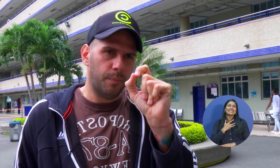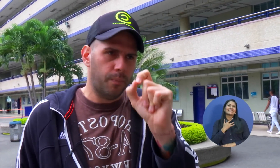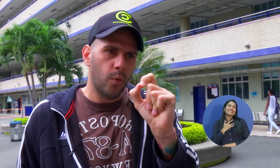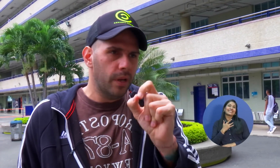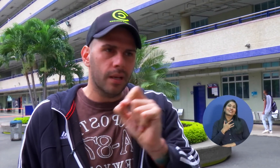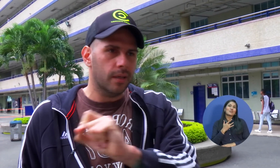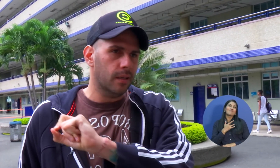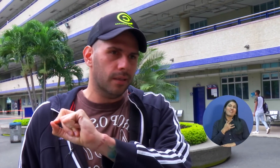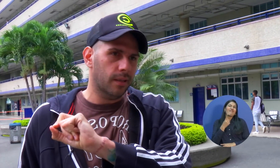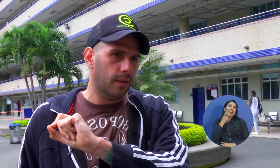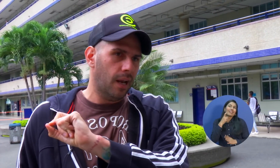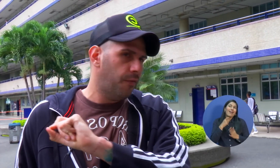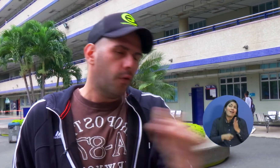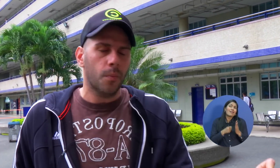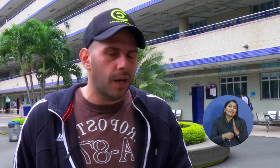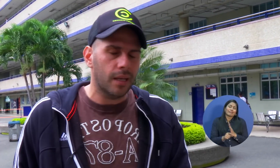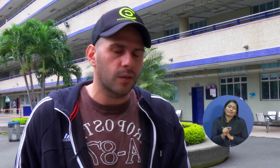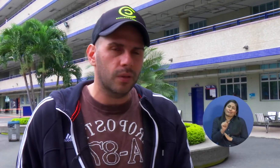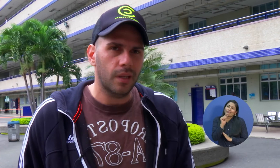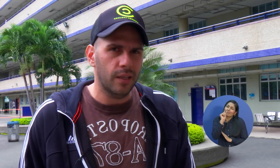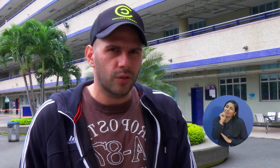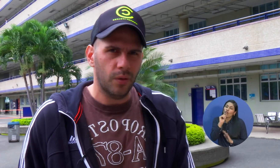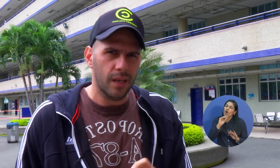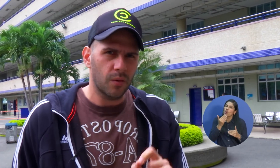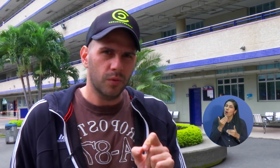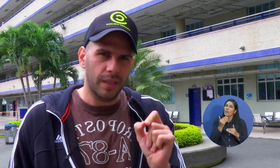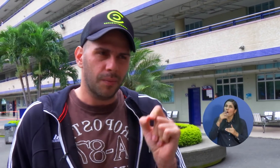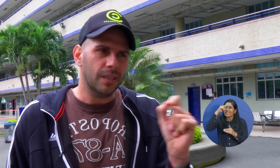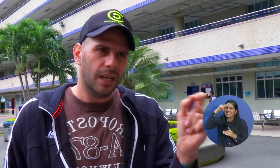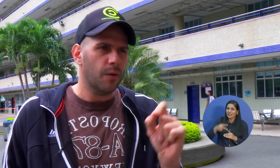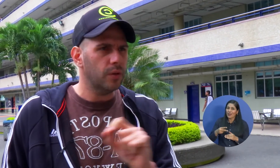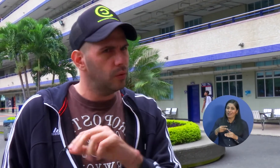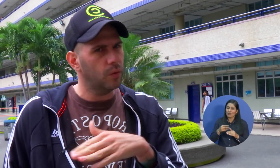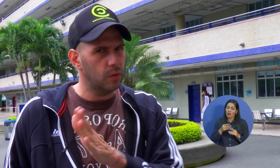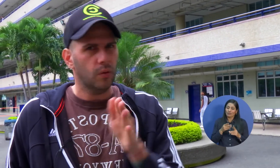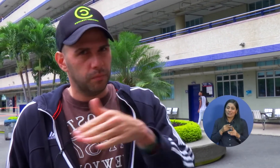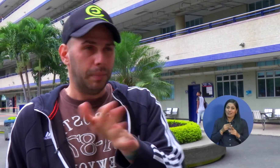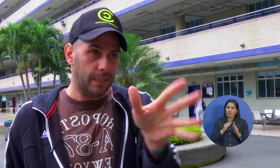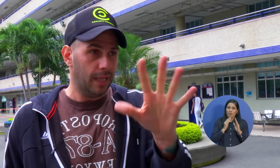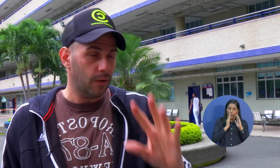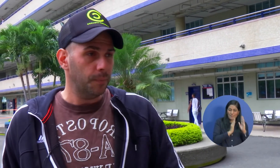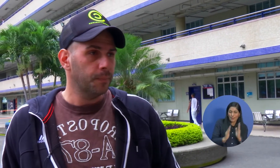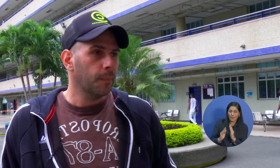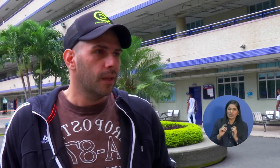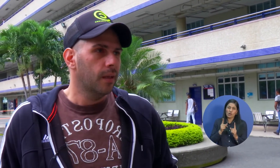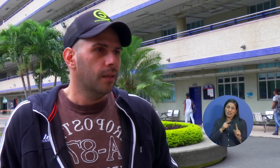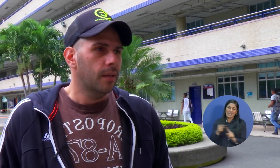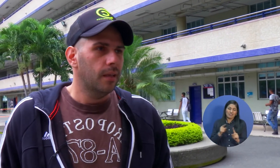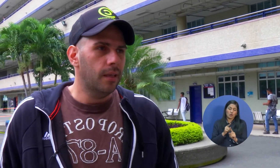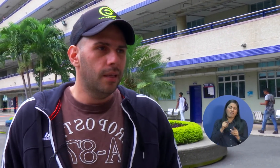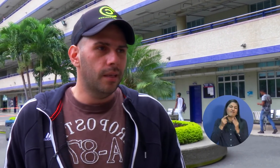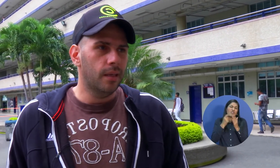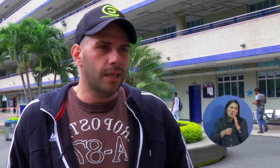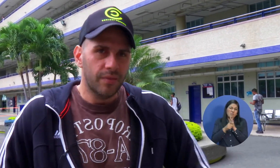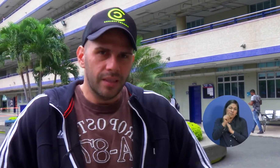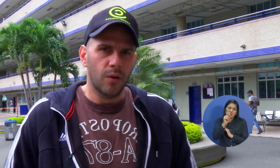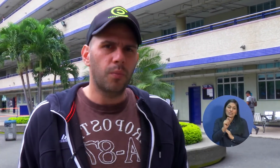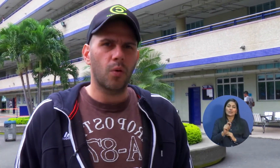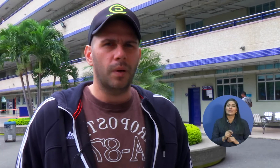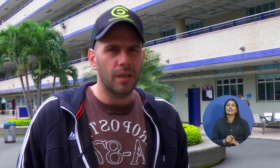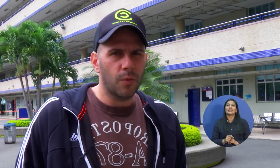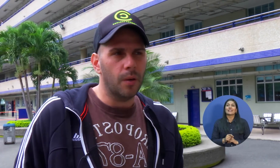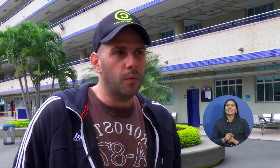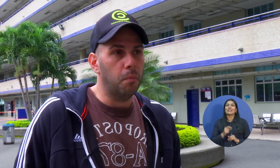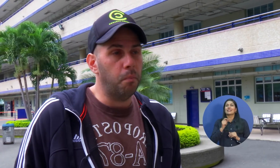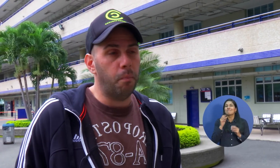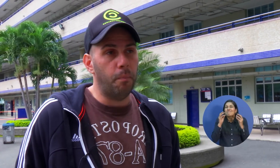que es pulir la forma en la que se cuenta la historia, como tener más claro eso y no patinarlo, y entender un